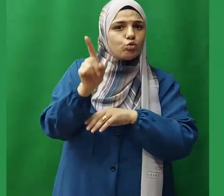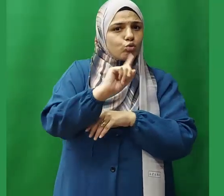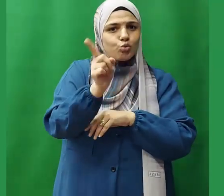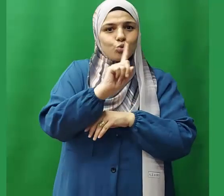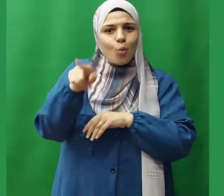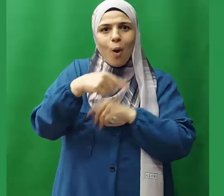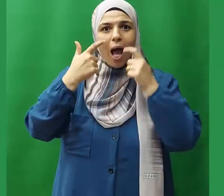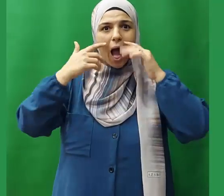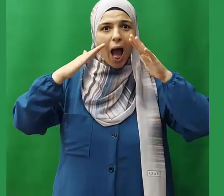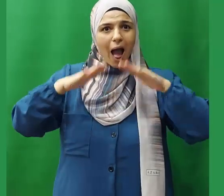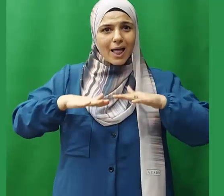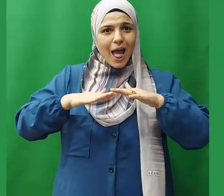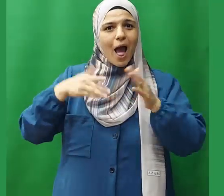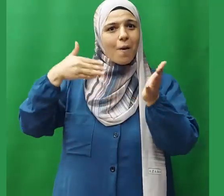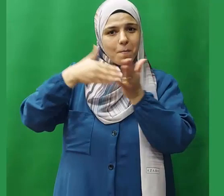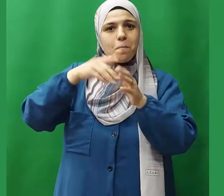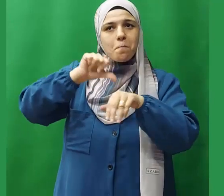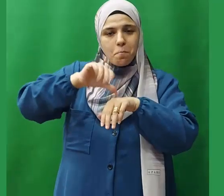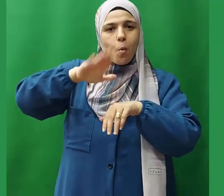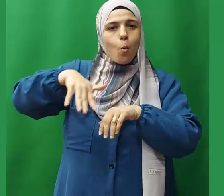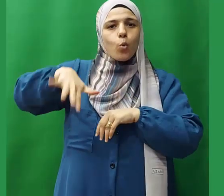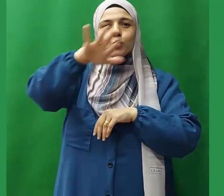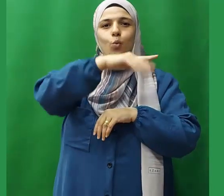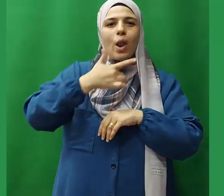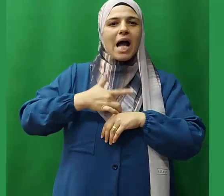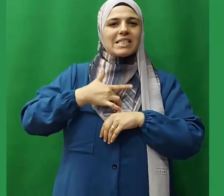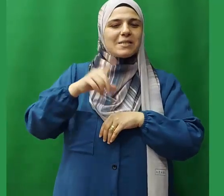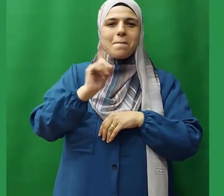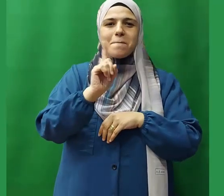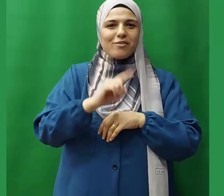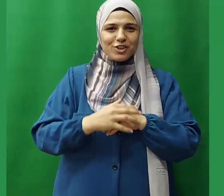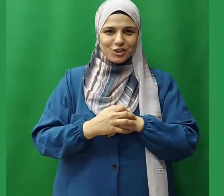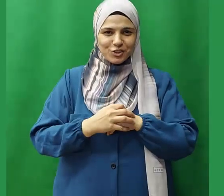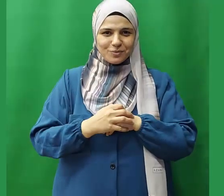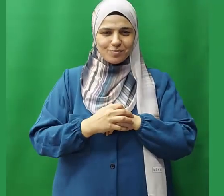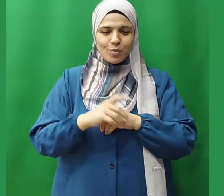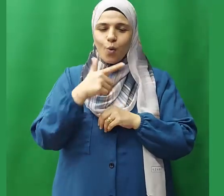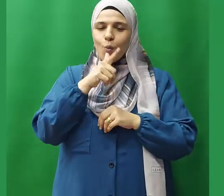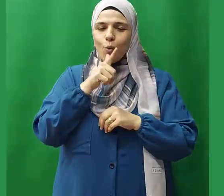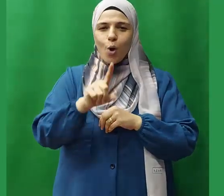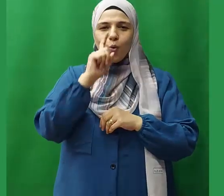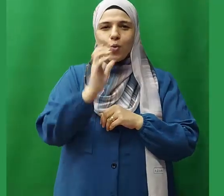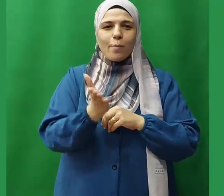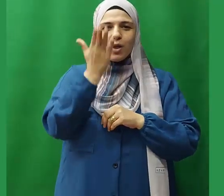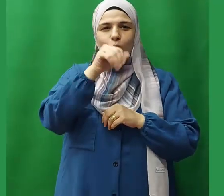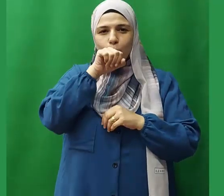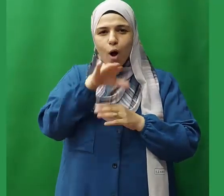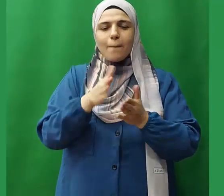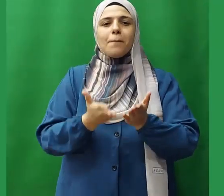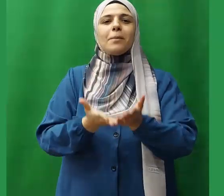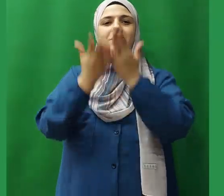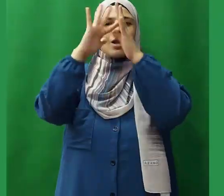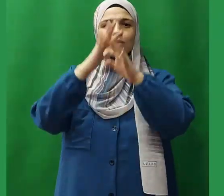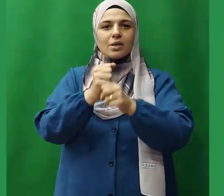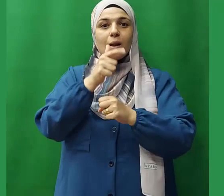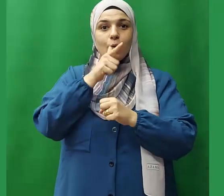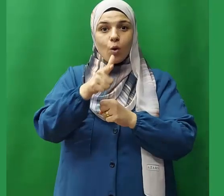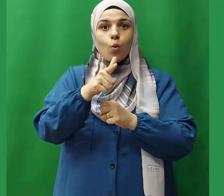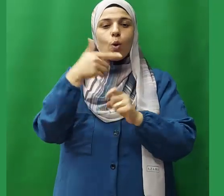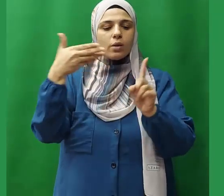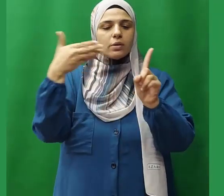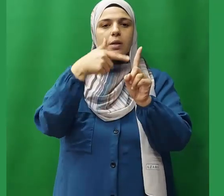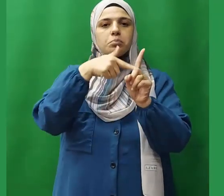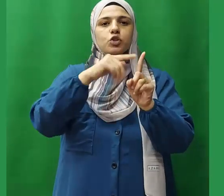بل احياء ولكن لا تشعرون ويقول نبينا صلى الله عليه وسلم